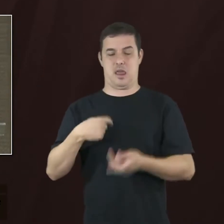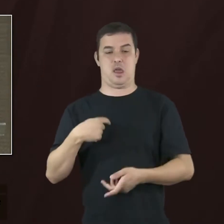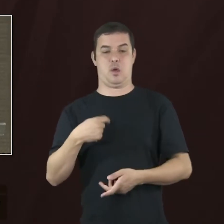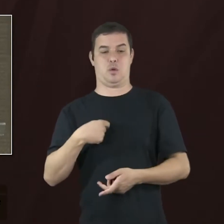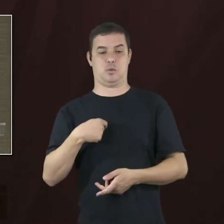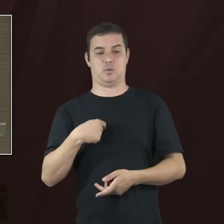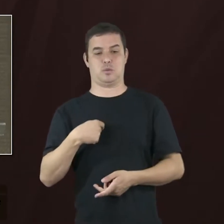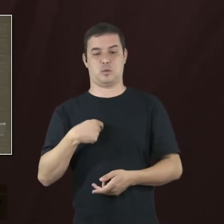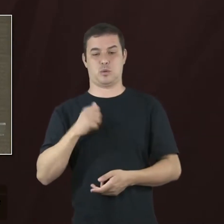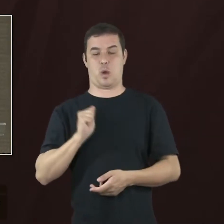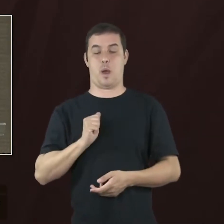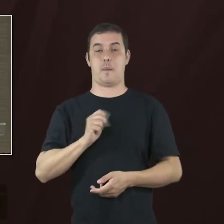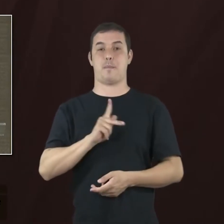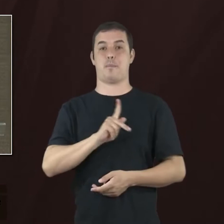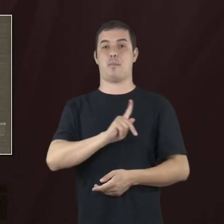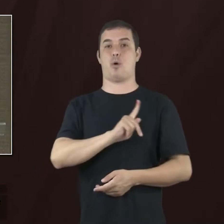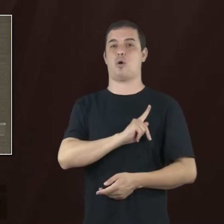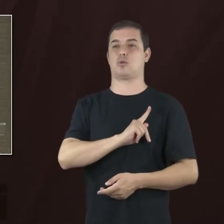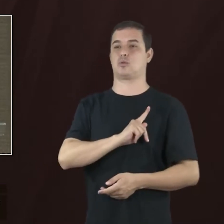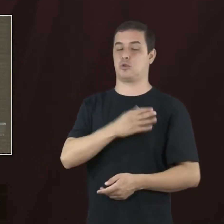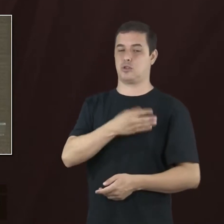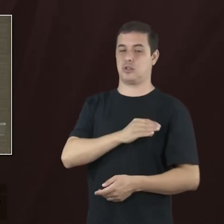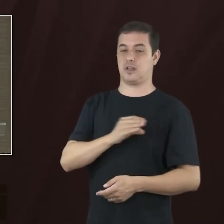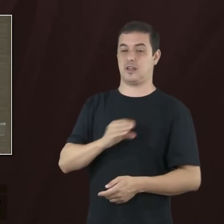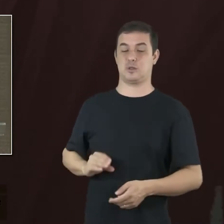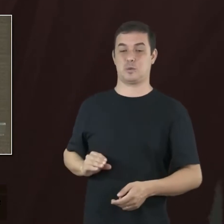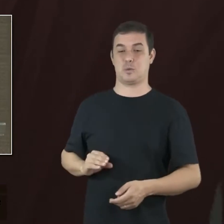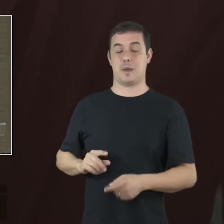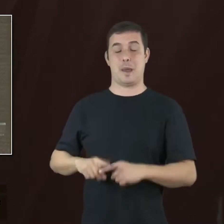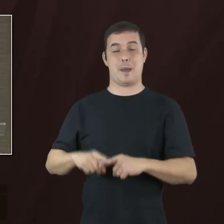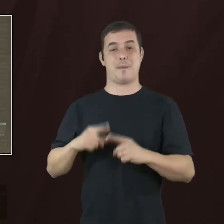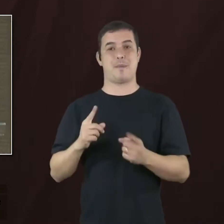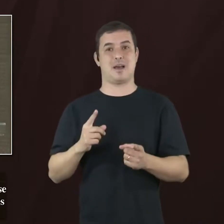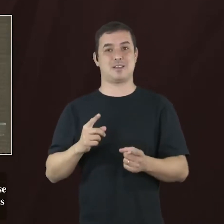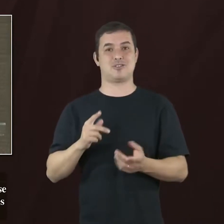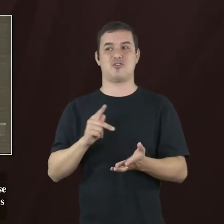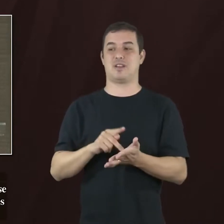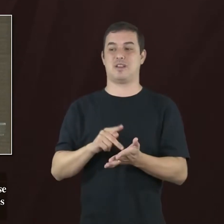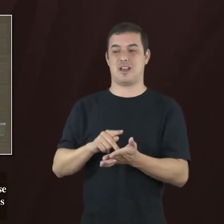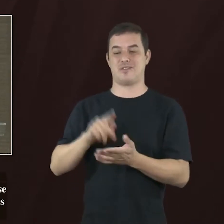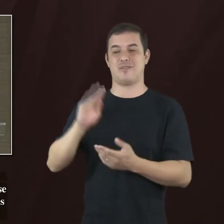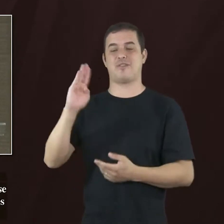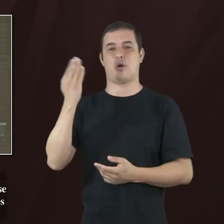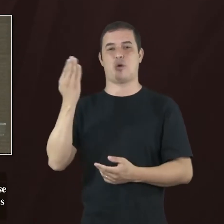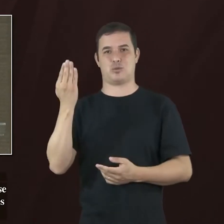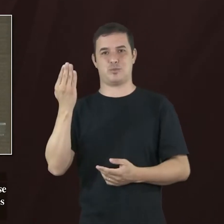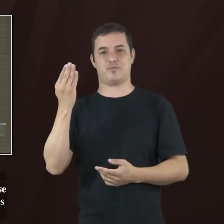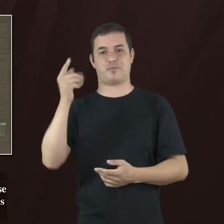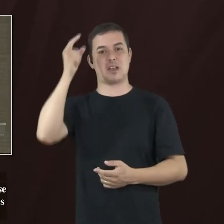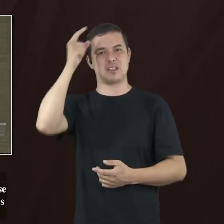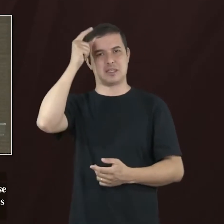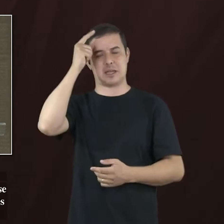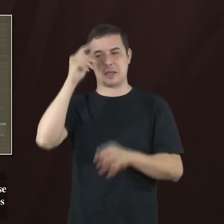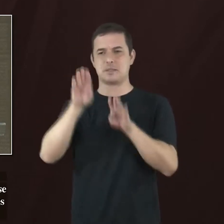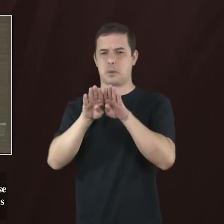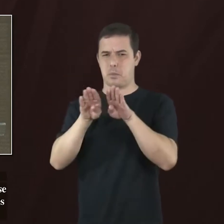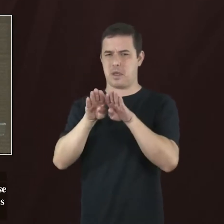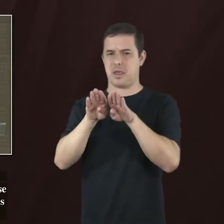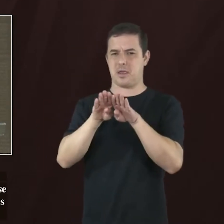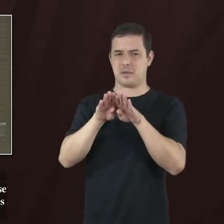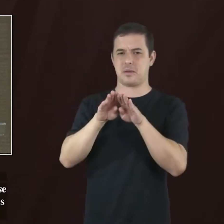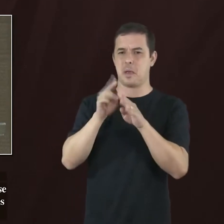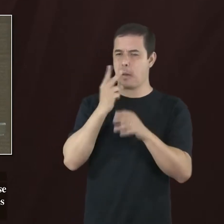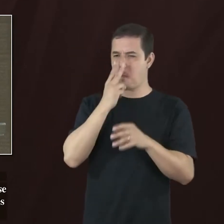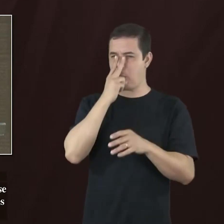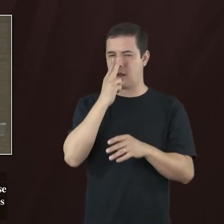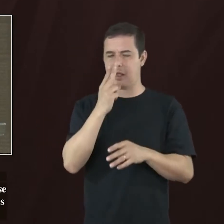porque o próprio Satanás se transforma em anjo de luz. Não é muito, pois os seus próprios ministros se transformam em ministros